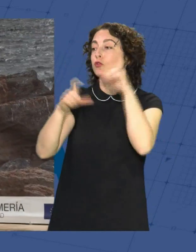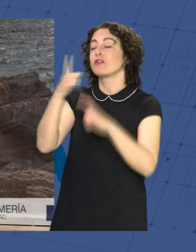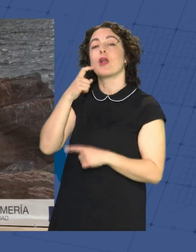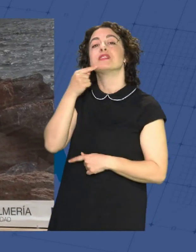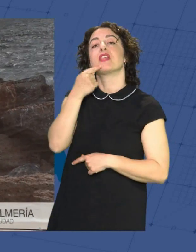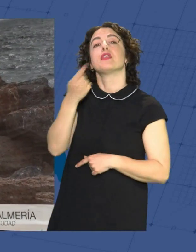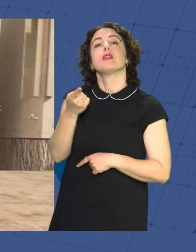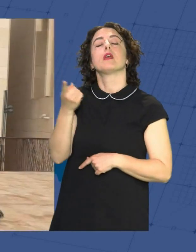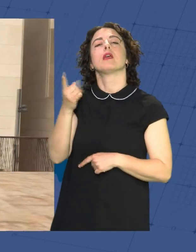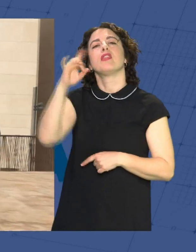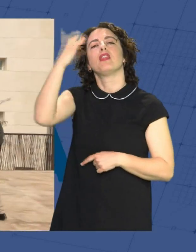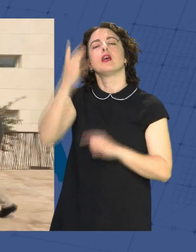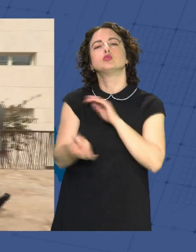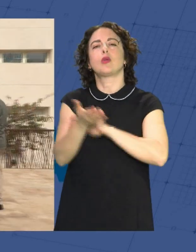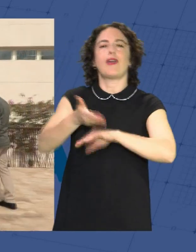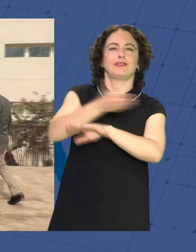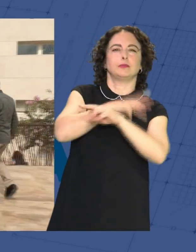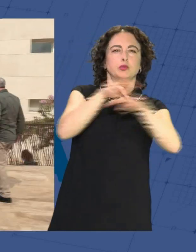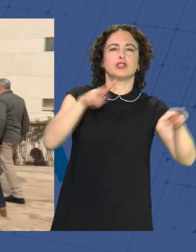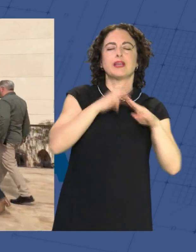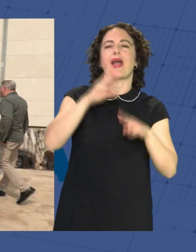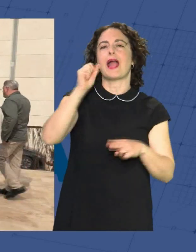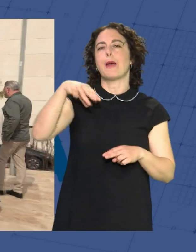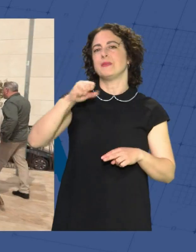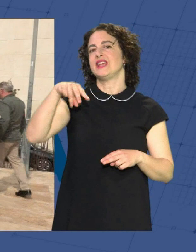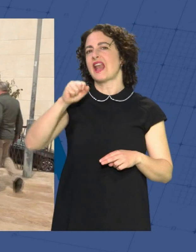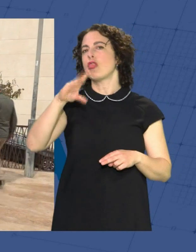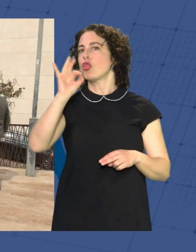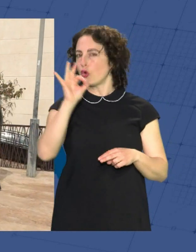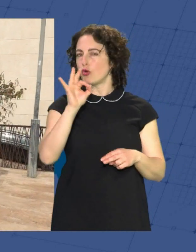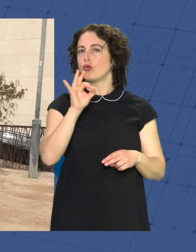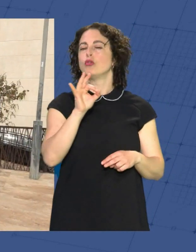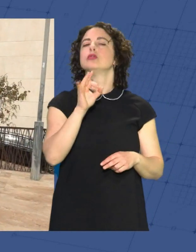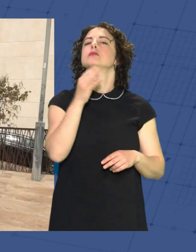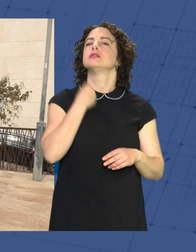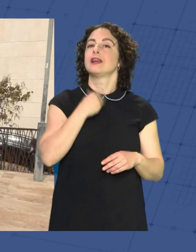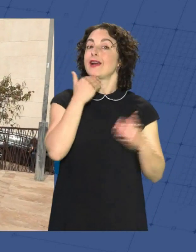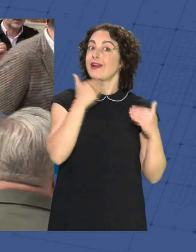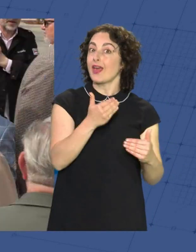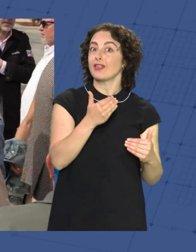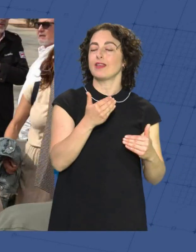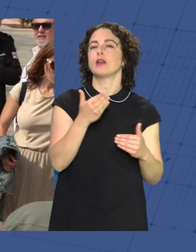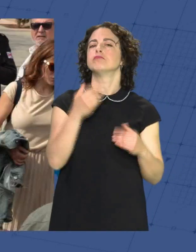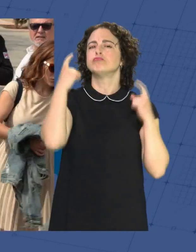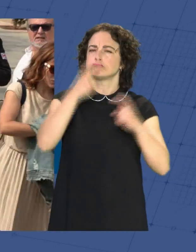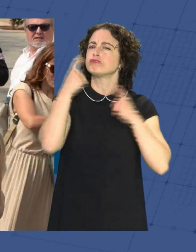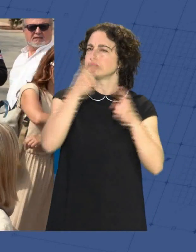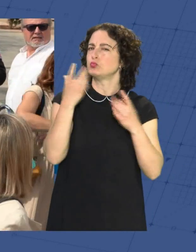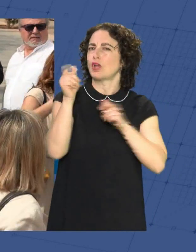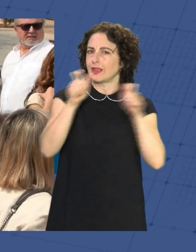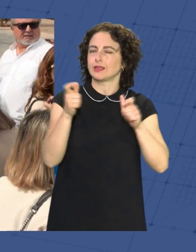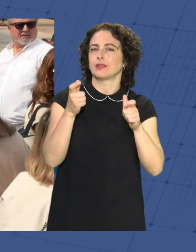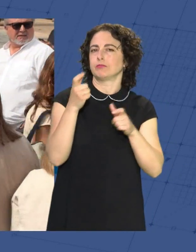surge en una exposición previa llamada Caminando y que se ha podido llevar a cabo gracias al empeño de mucha gente.